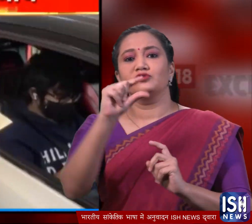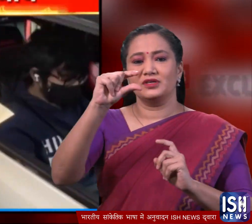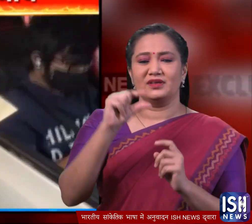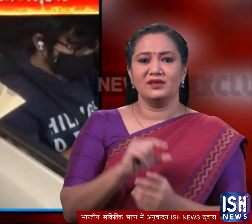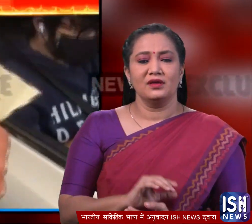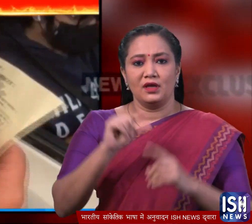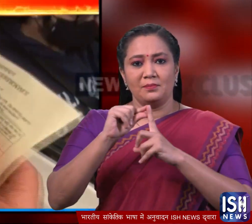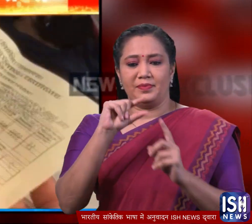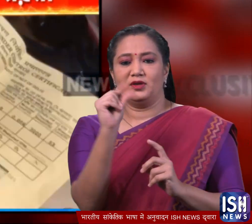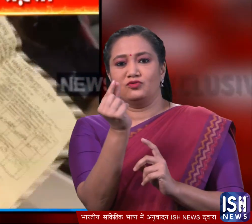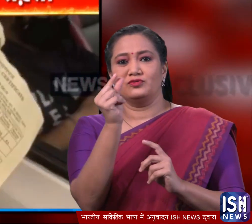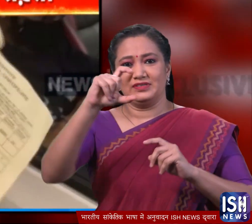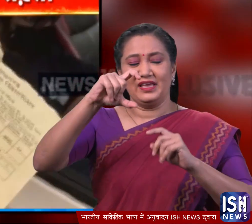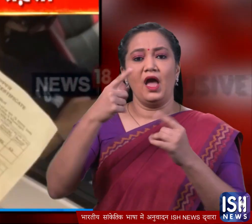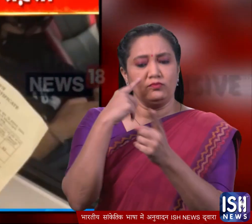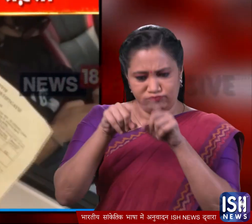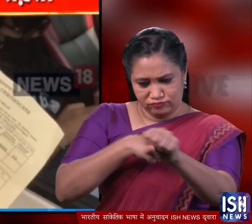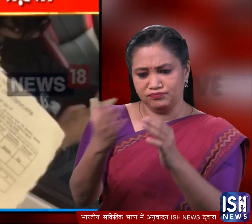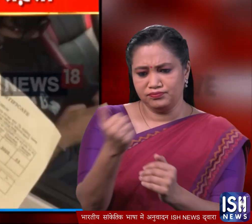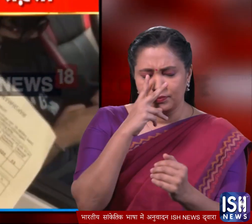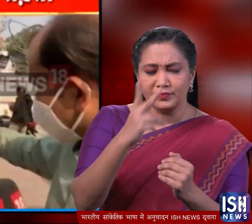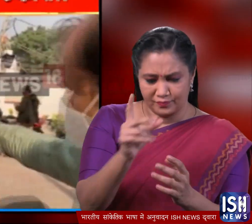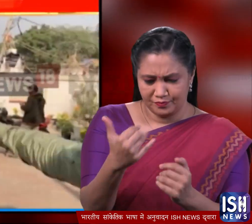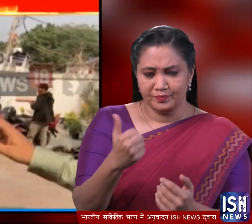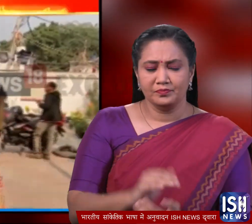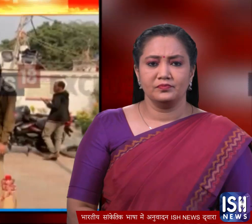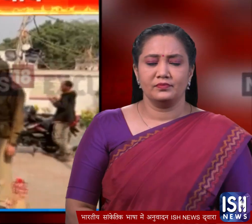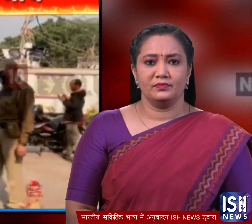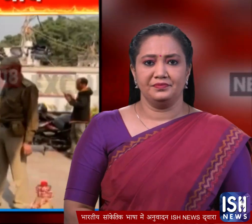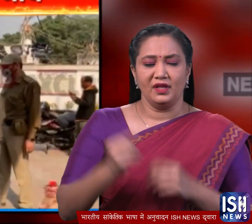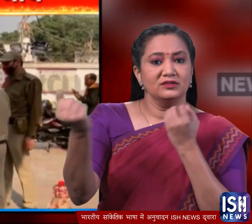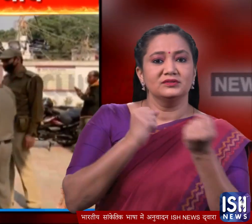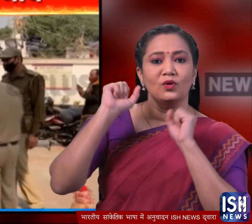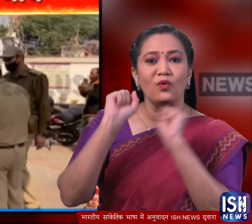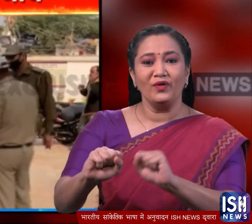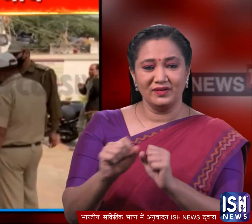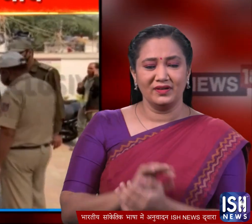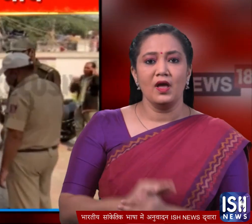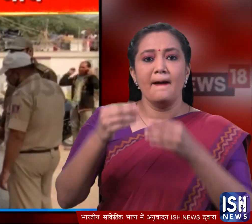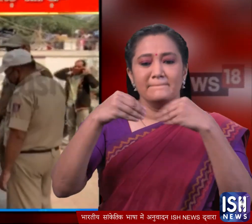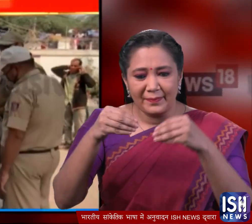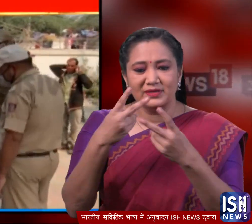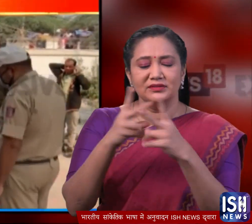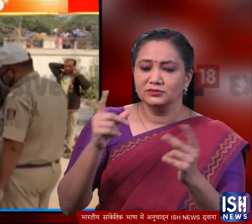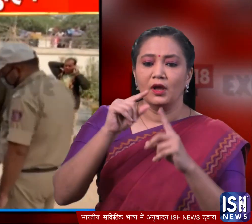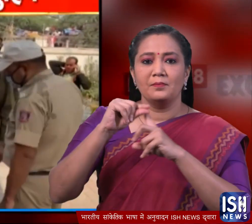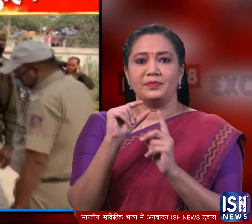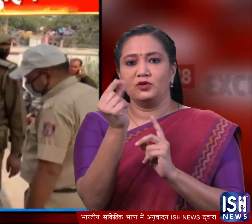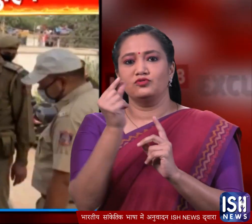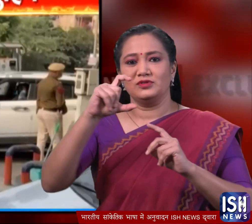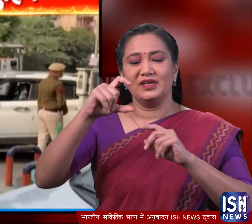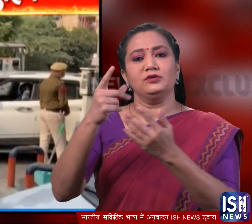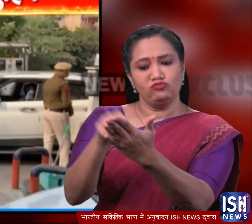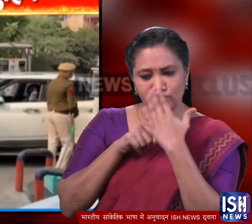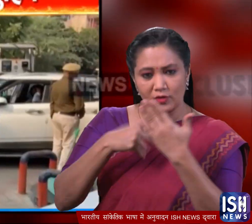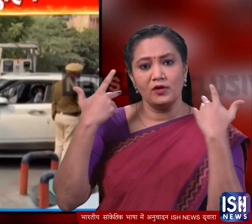का PUC यानी प्रदूषण नियंत्रण सर्टिफिकेट मांगते दिखाई दिए। ये जो वाहन चालक हैं अपने जो पेपर्स हैं वो दिखा रहे